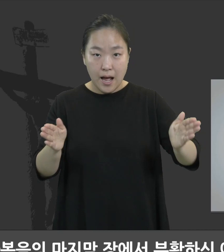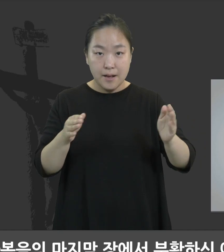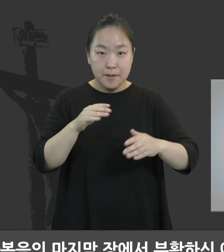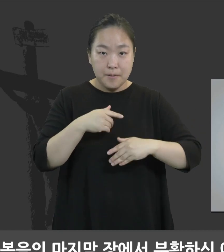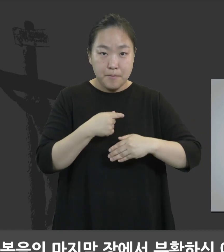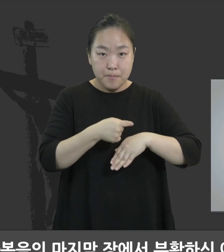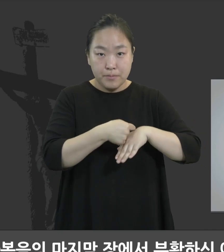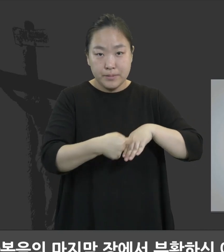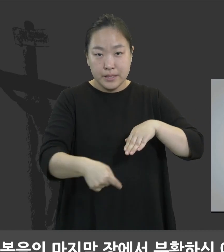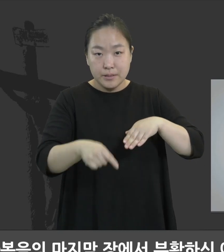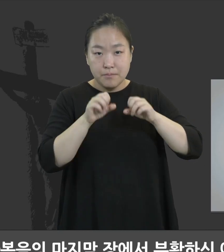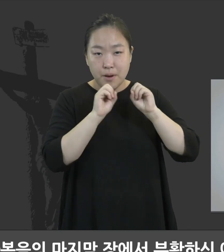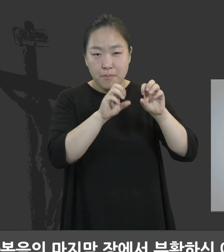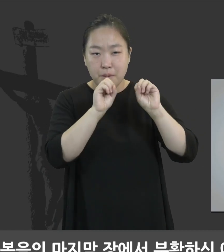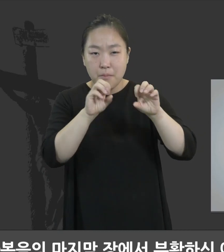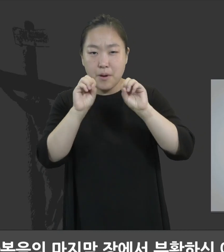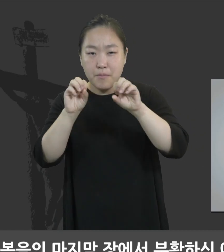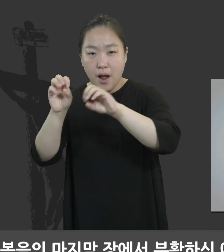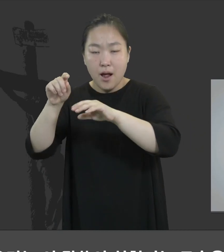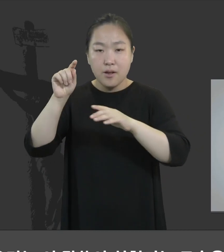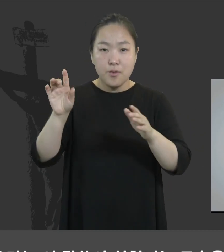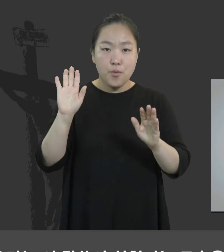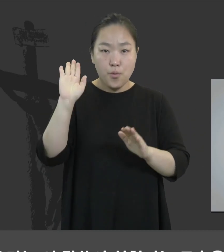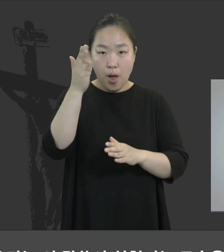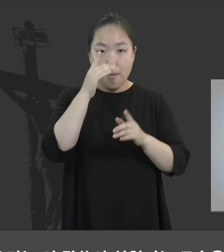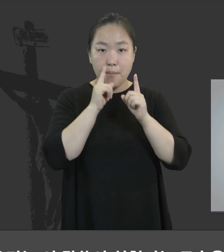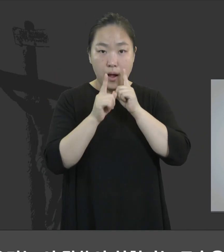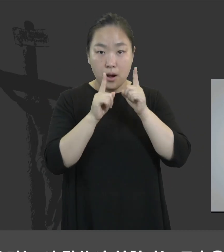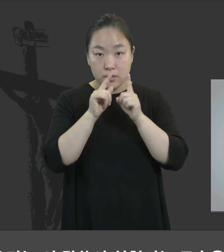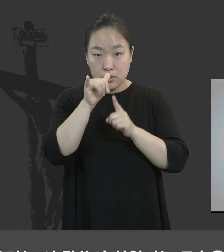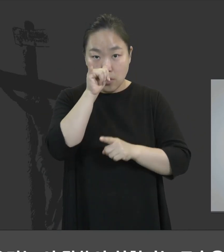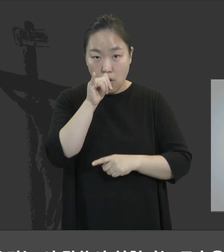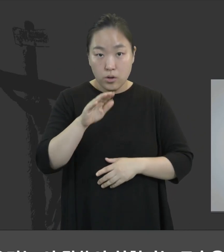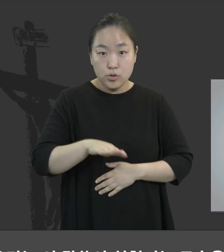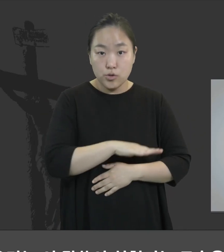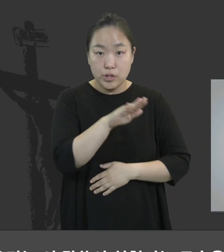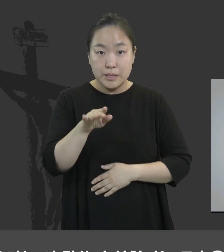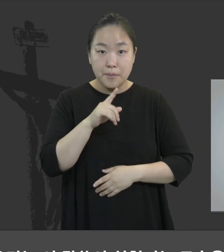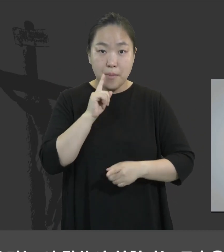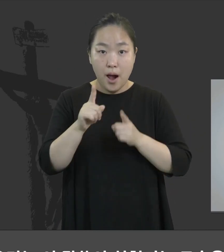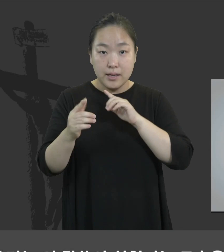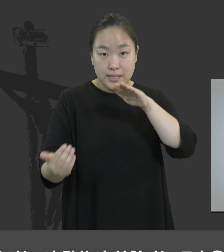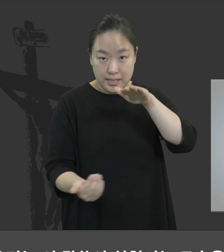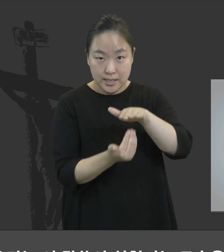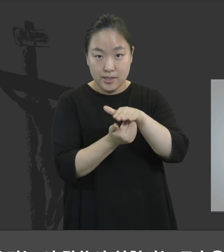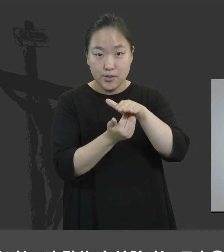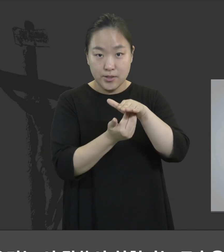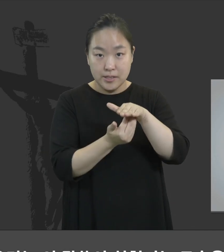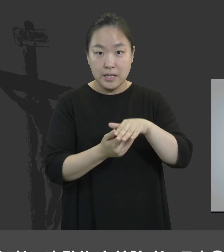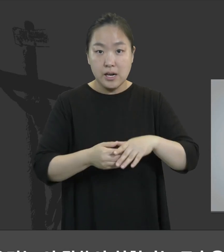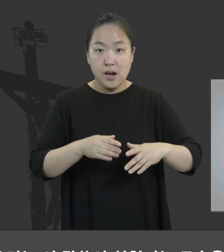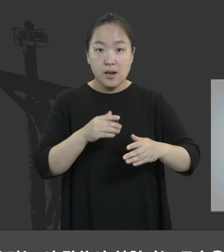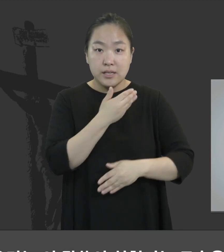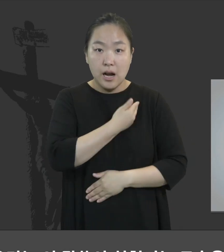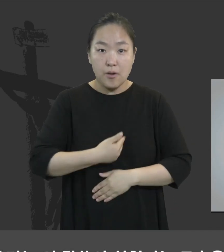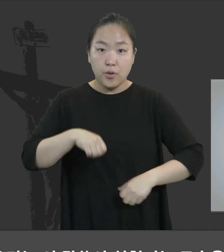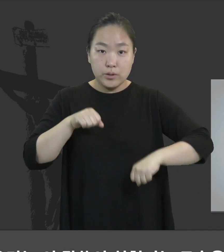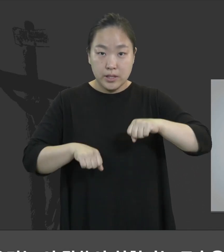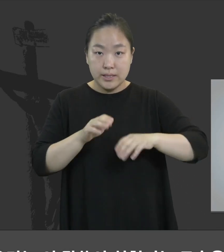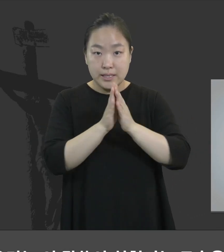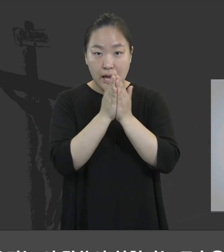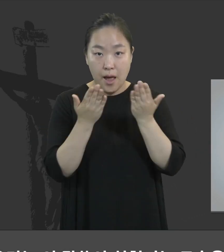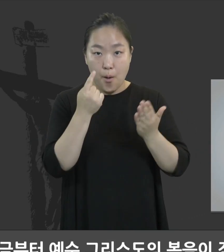족속에게 전파될 것이라고 말씀하십니다. 우리는 이 말씀이 실현되는 모습을 사도행전에서 보게